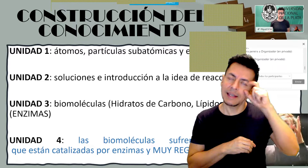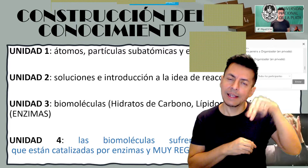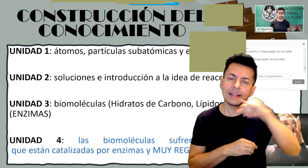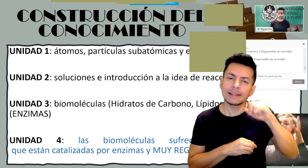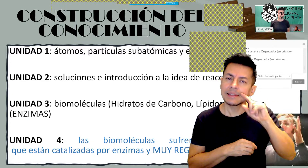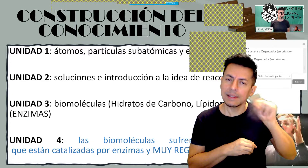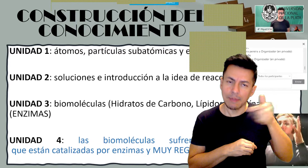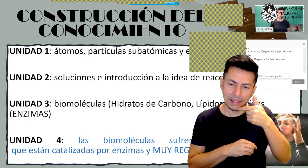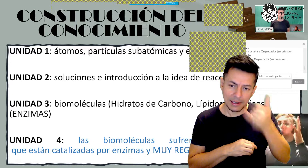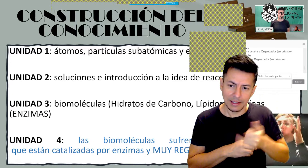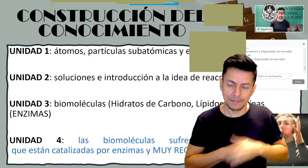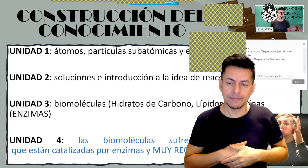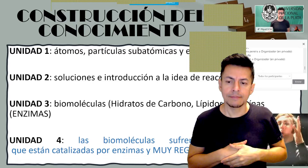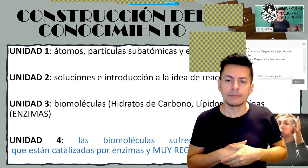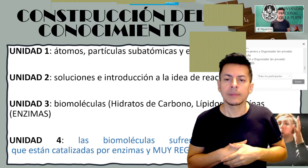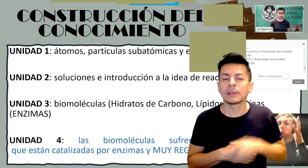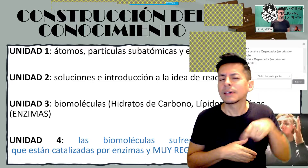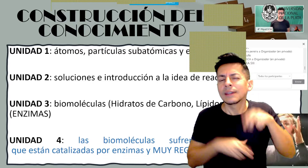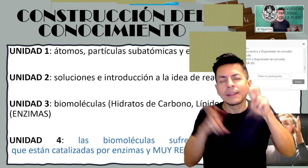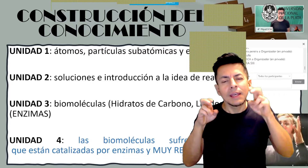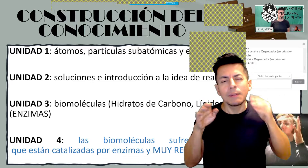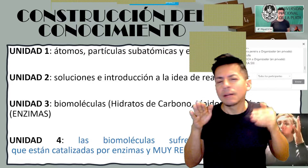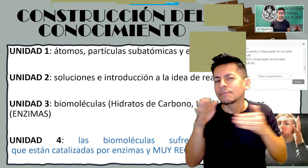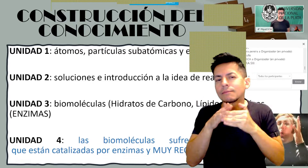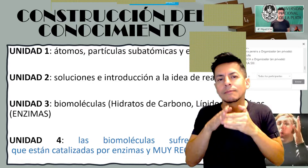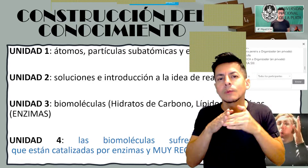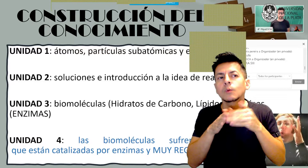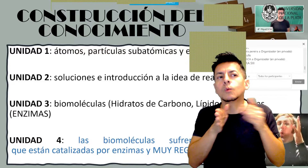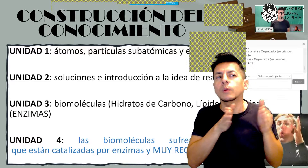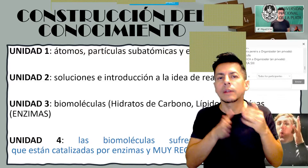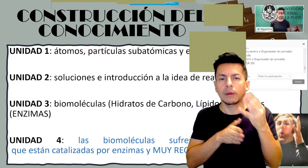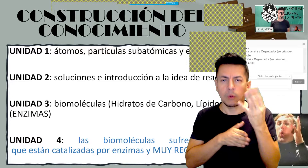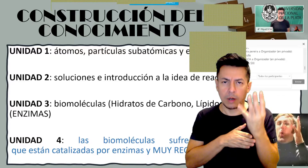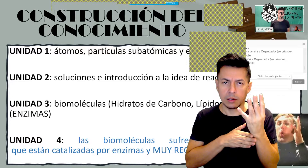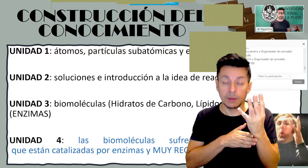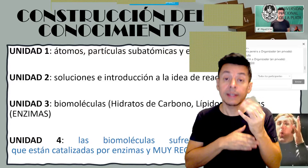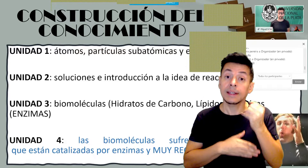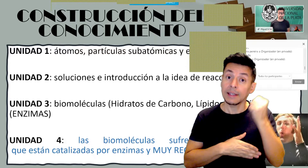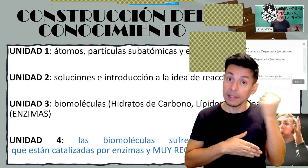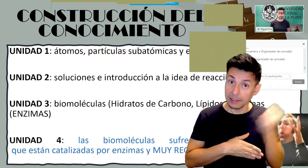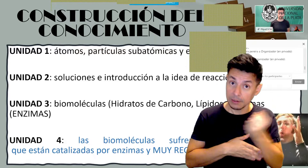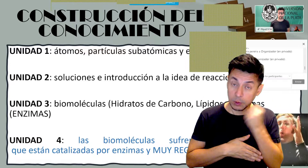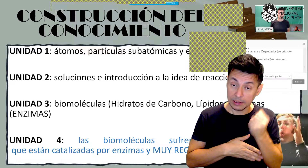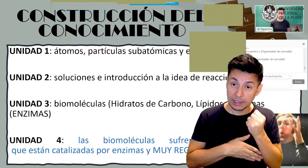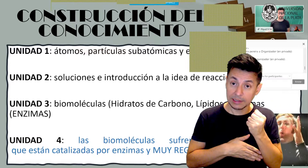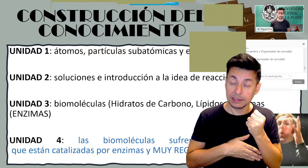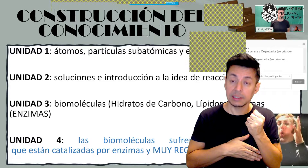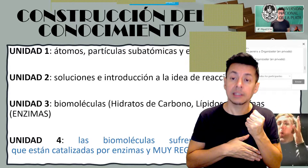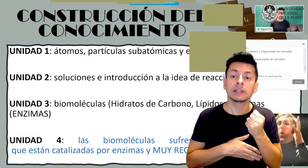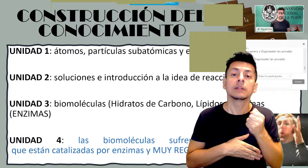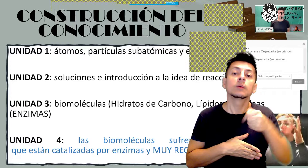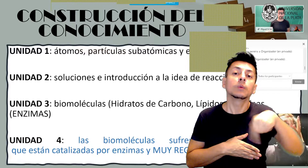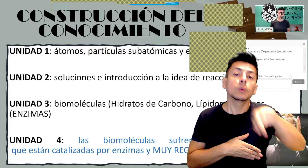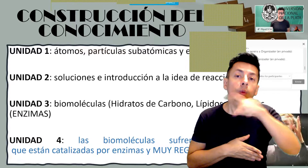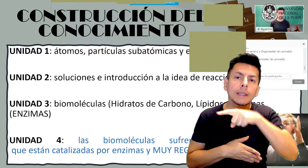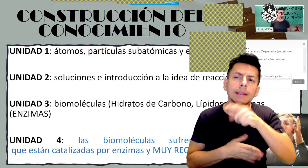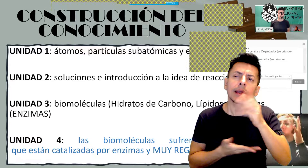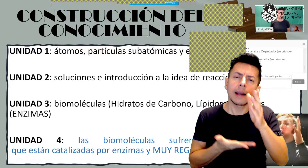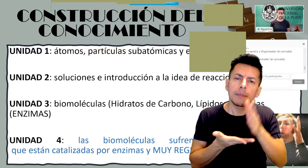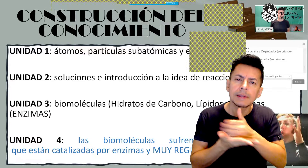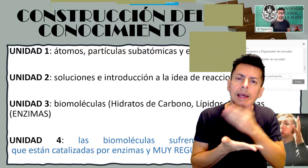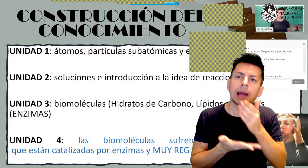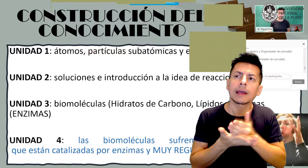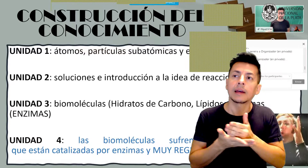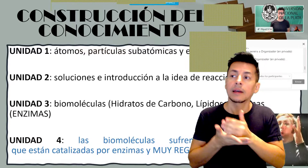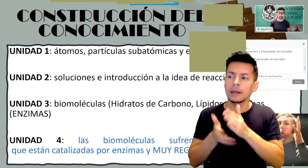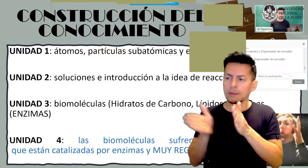la idea básica de la unidad 4. Entonces, fíjense que es importante que unidad a unidad vayan repasando y vayan reviendo